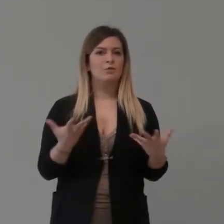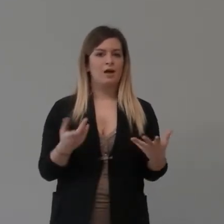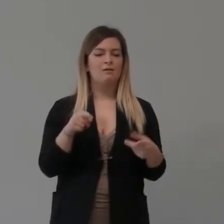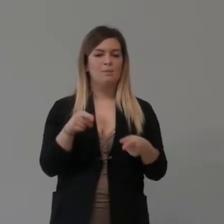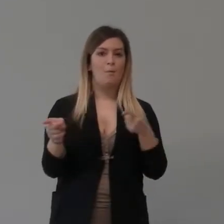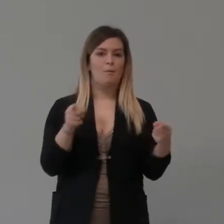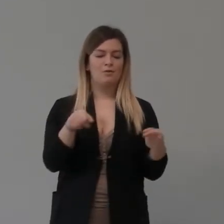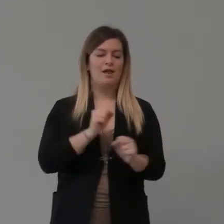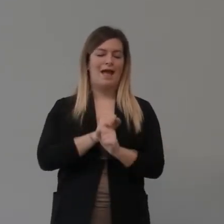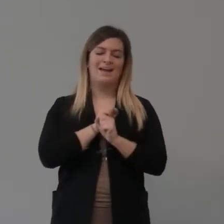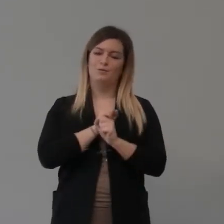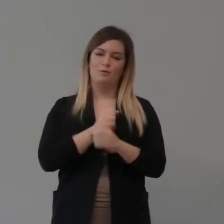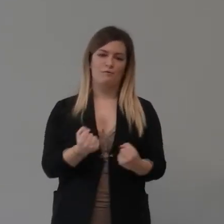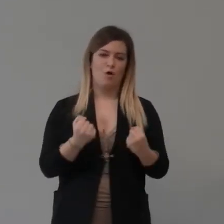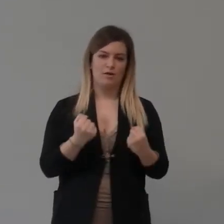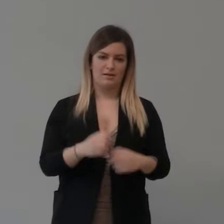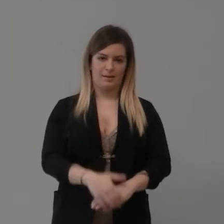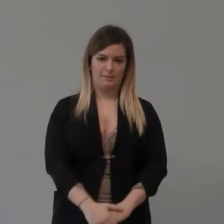creduto. Allora,